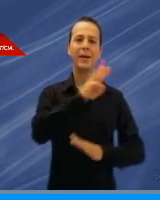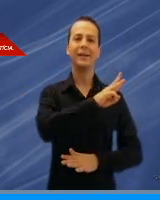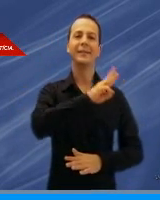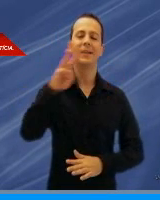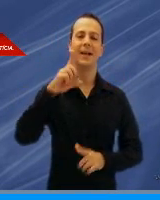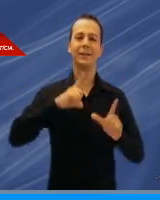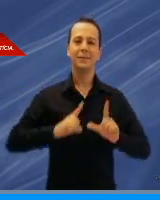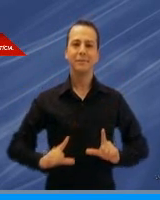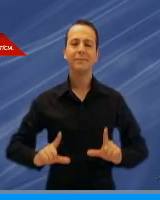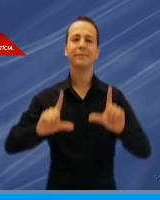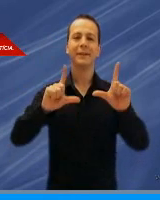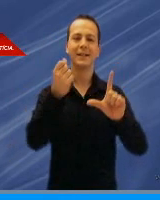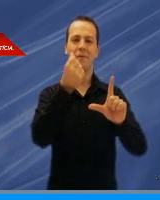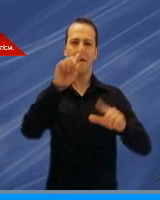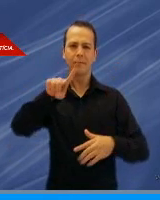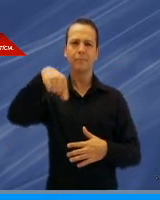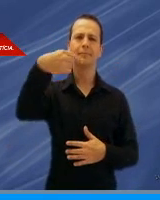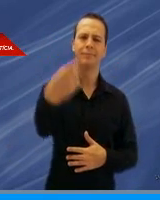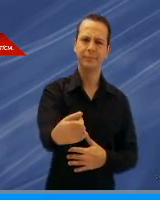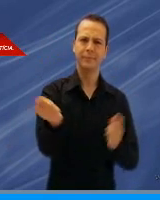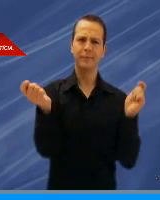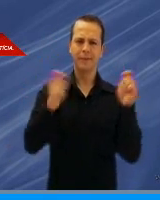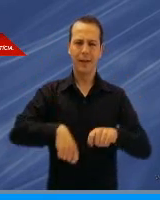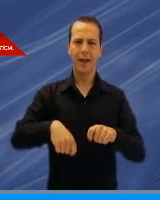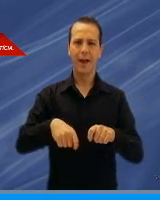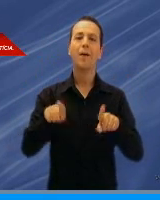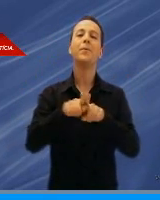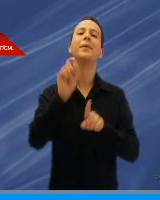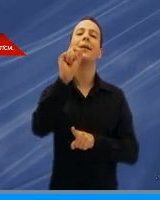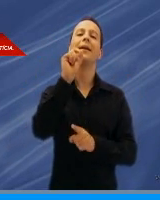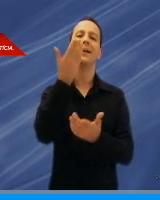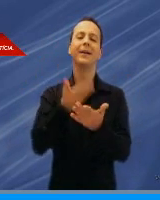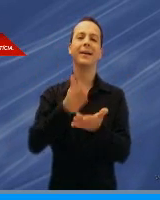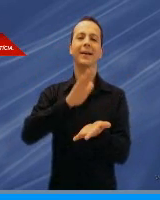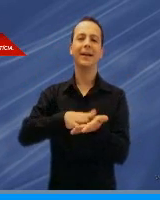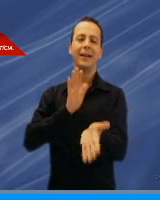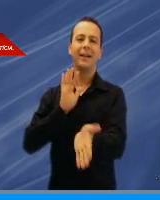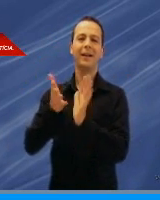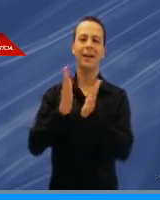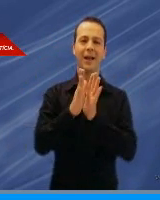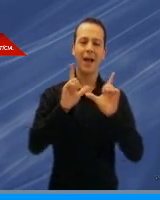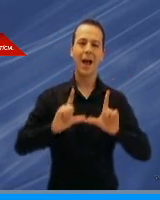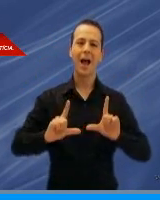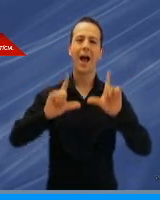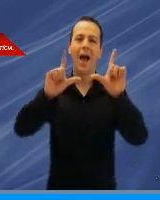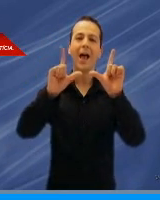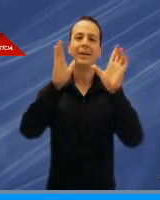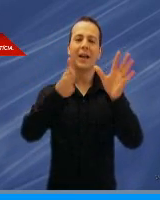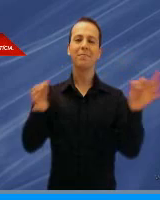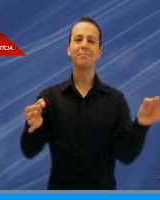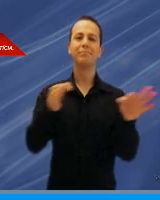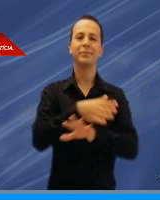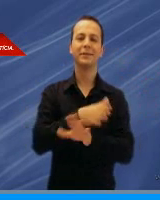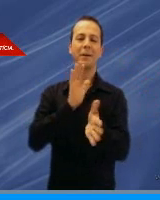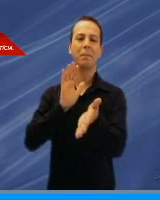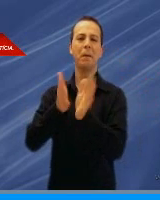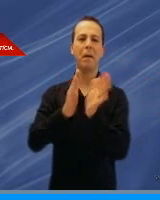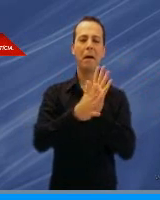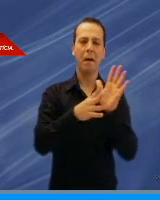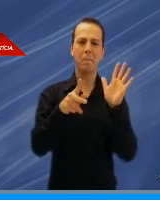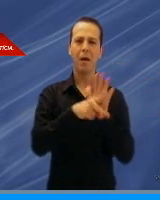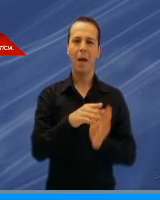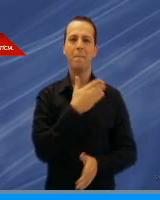sexta-feira seguinte, ou seja, na próxima sexta, este programa esse nosso